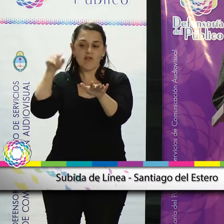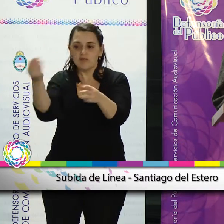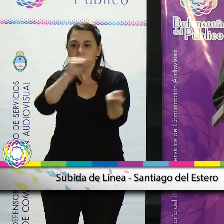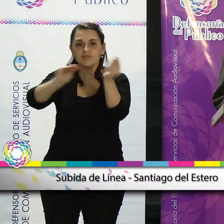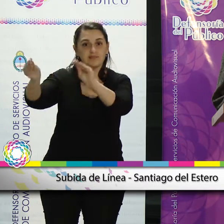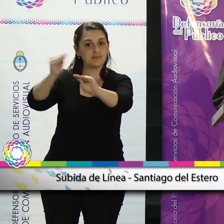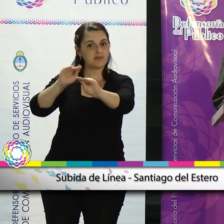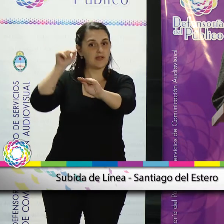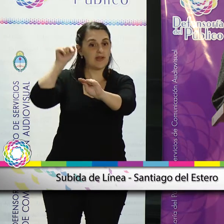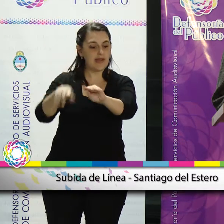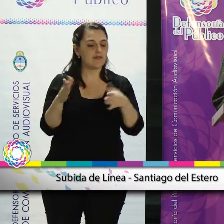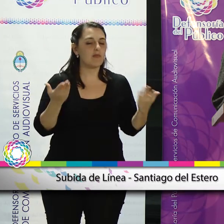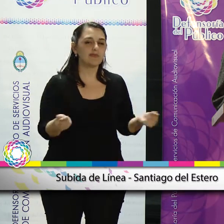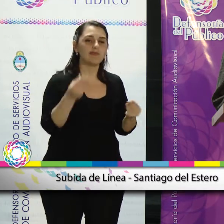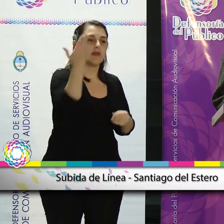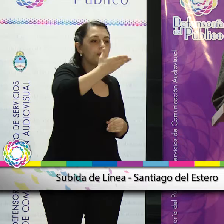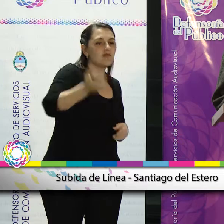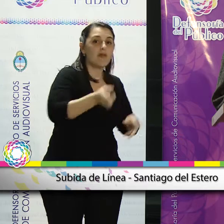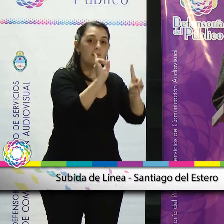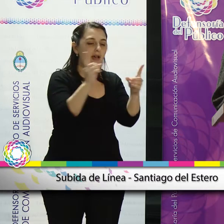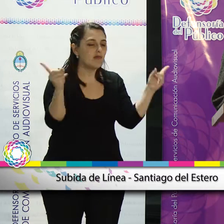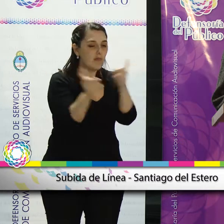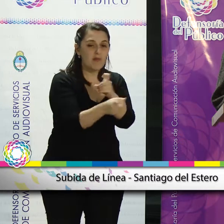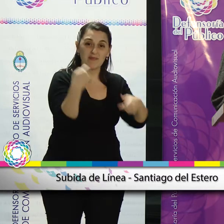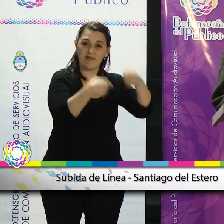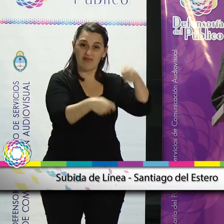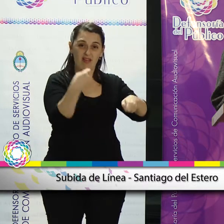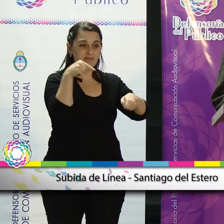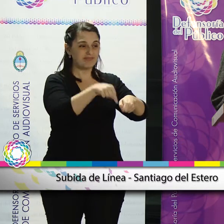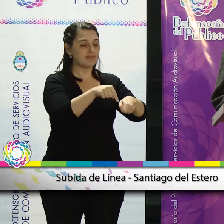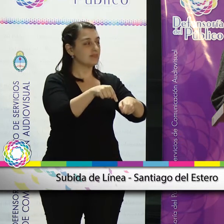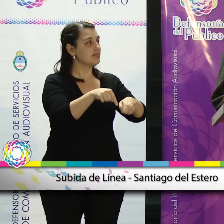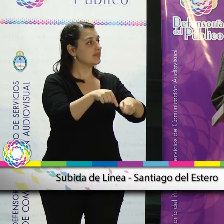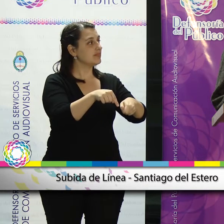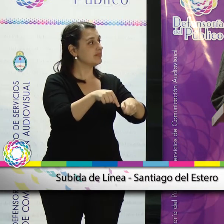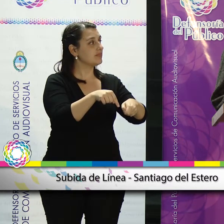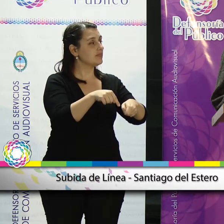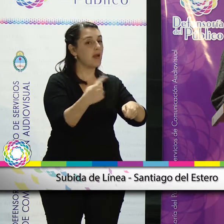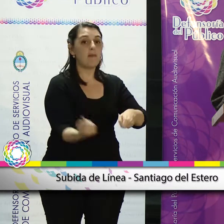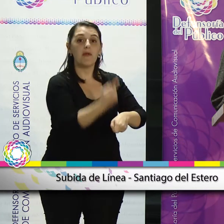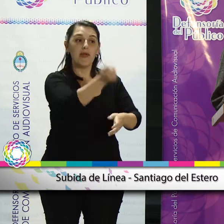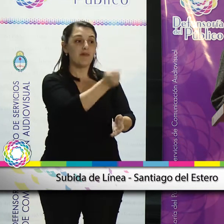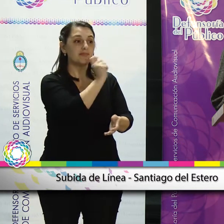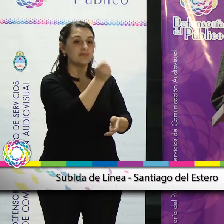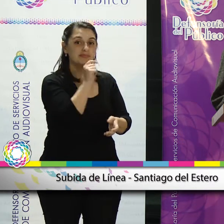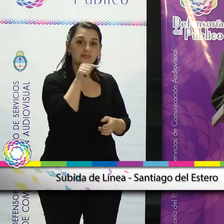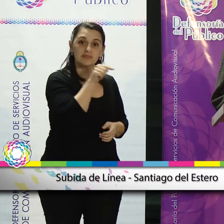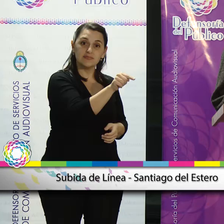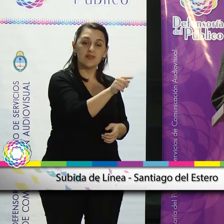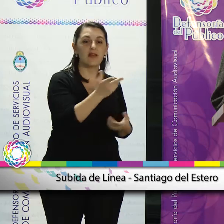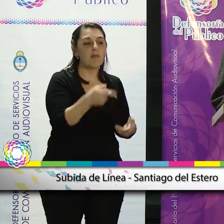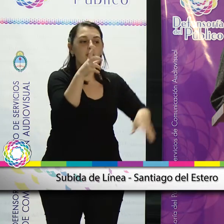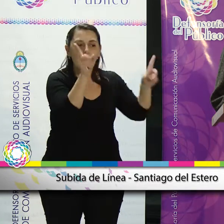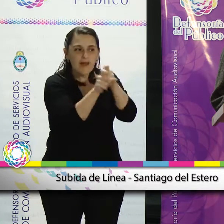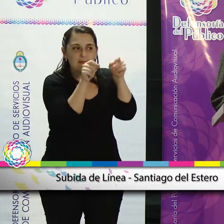del conflicto docente que se ha vivido durante marzo abril en santiago del estero y la primera nota nace justamente de esa